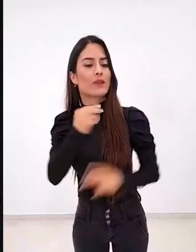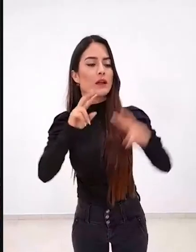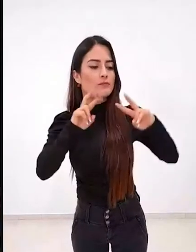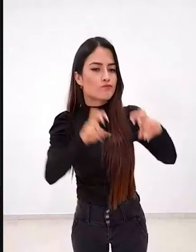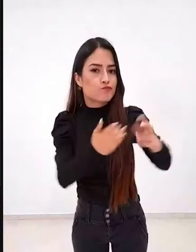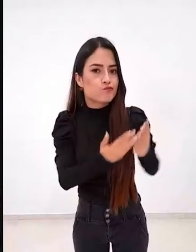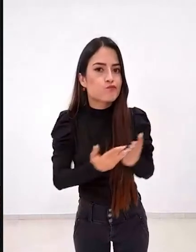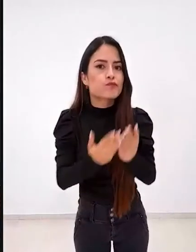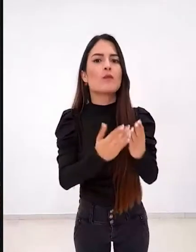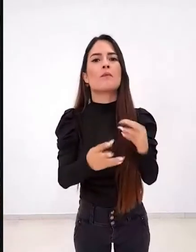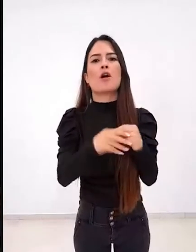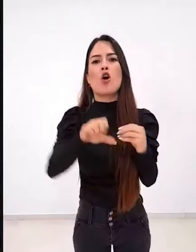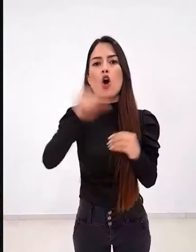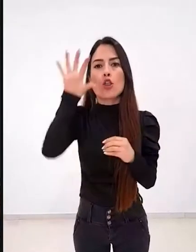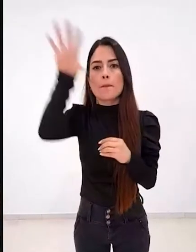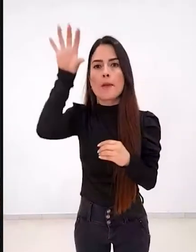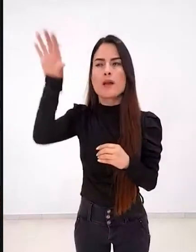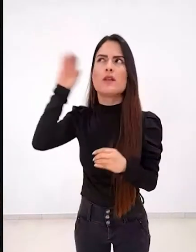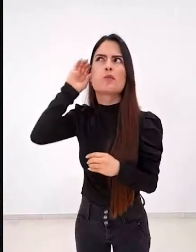países